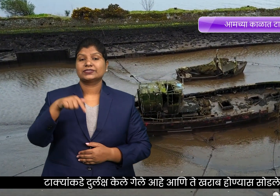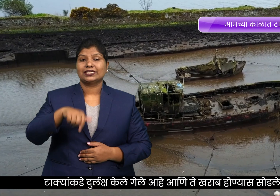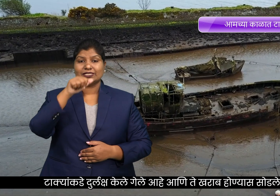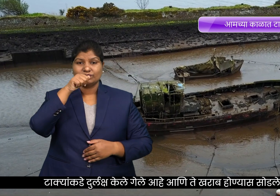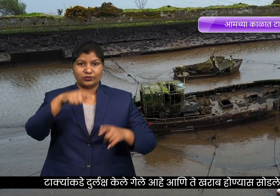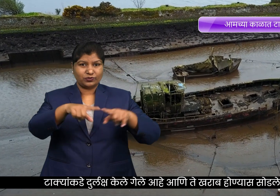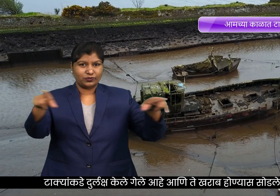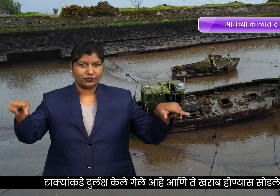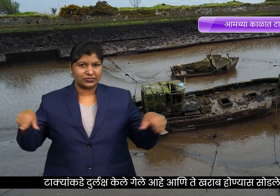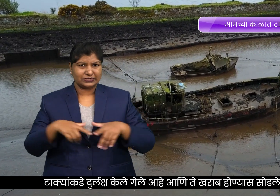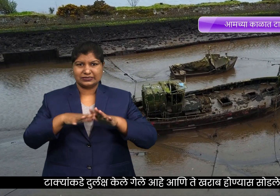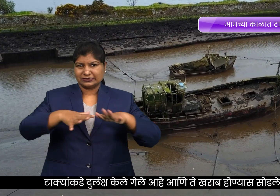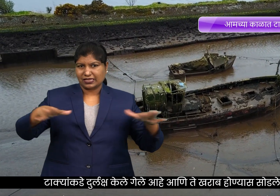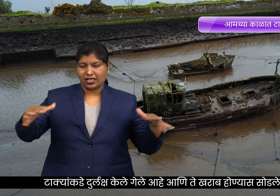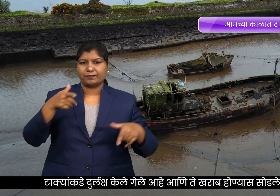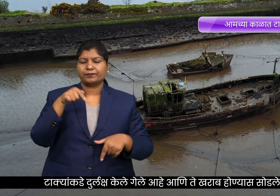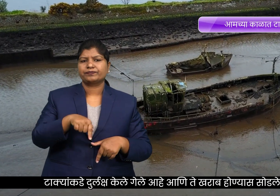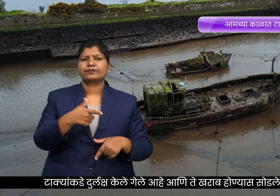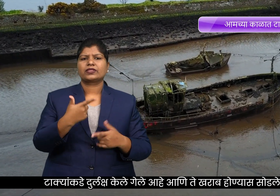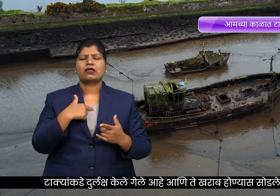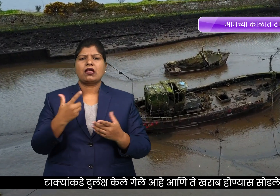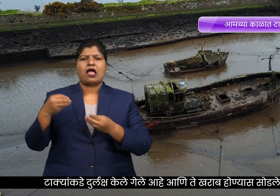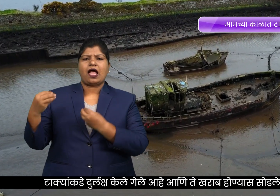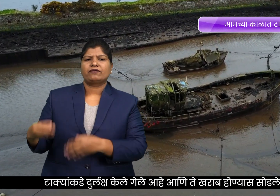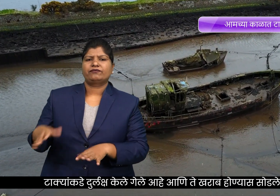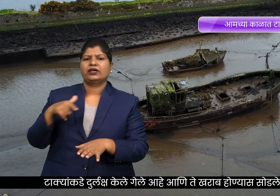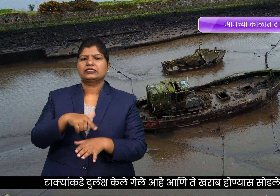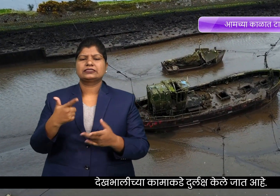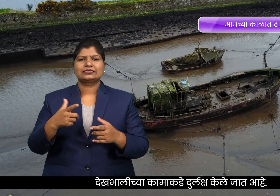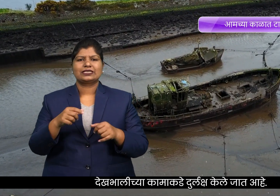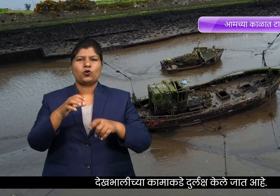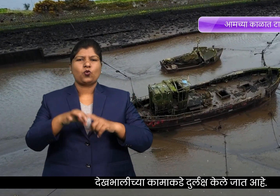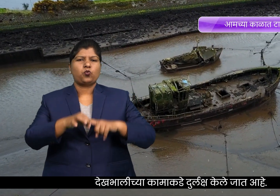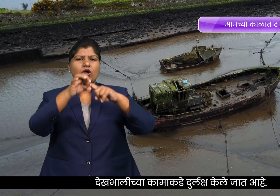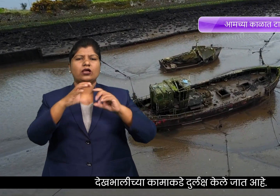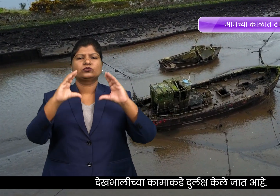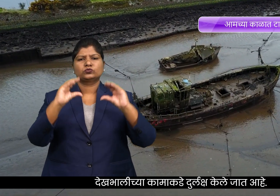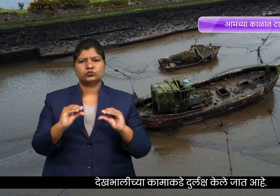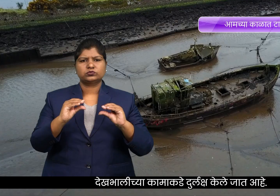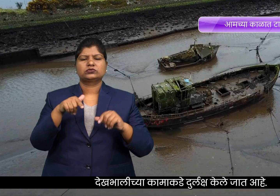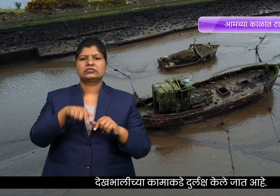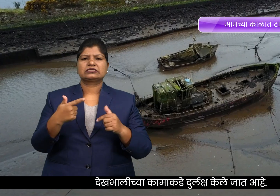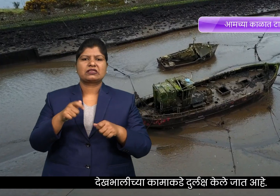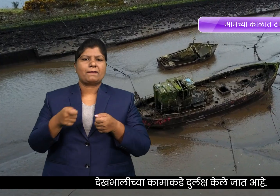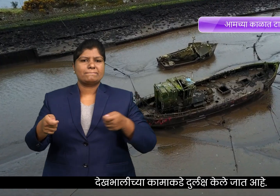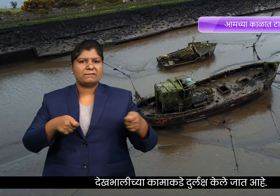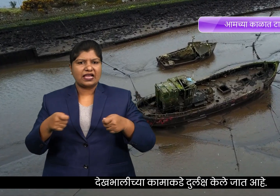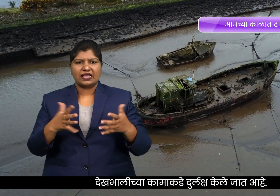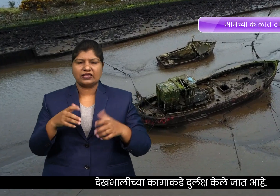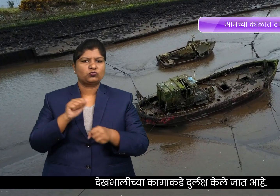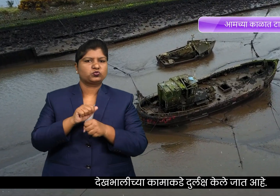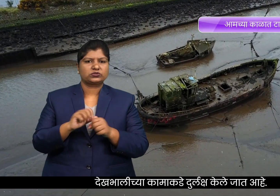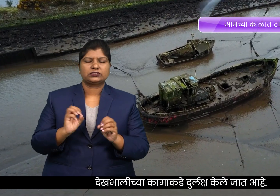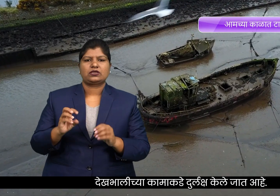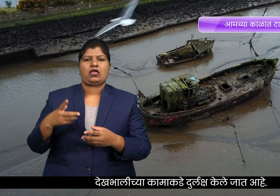टाक्यांकडे दुर्लक्ष केले गेले आहे. ते खराब होण्यास सोडले गेले आहे. देखभालीच्या कामाकडे दुर्लक्ष केले जात